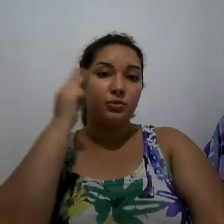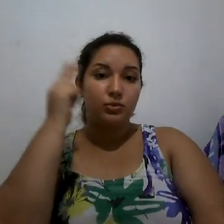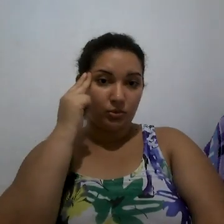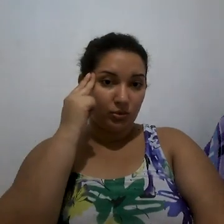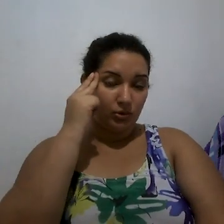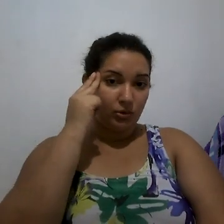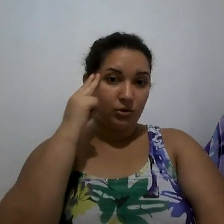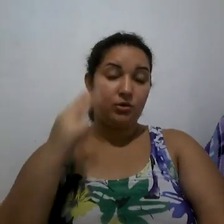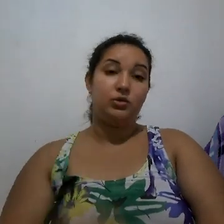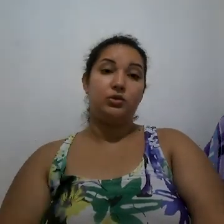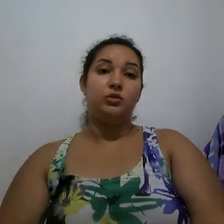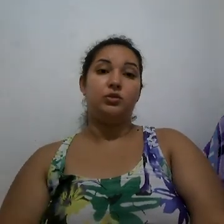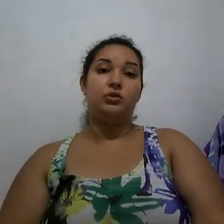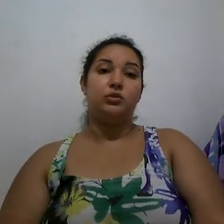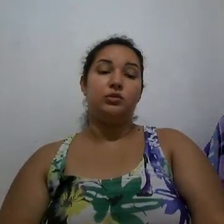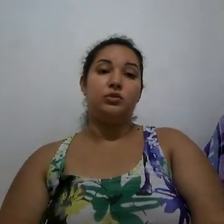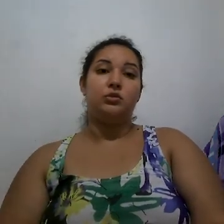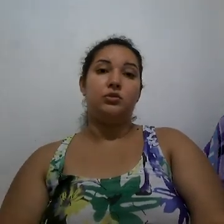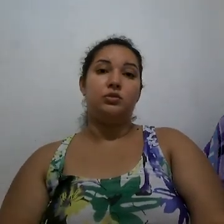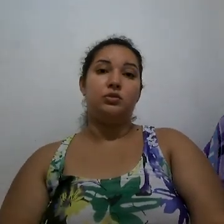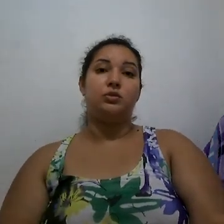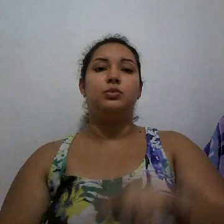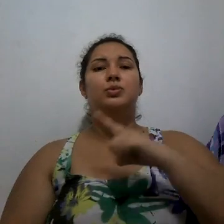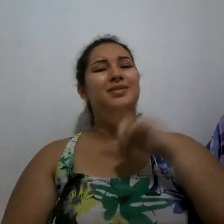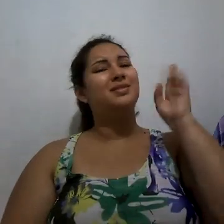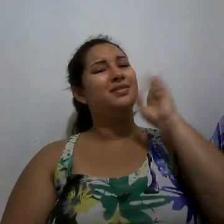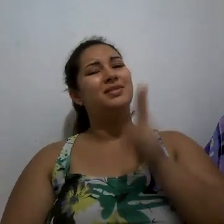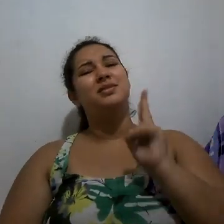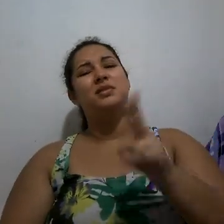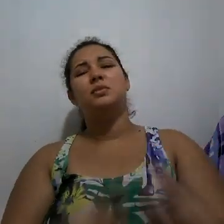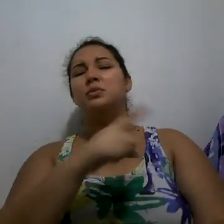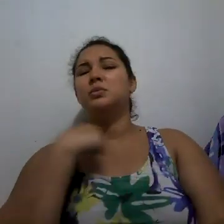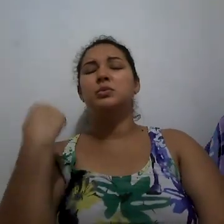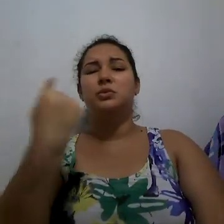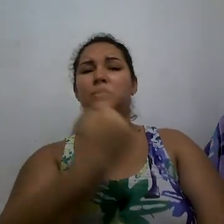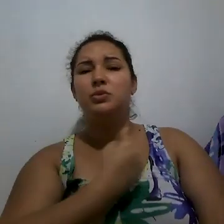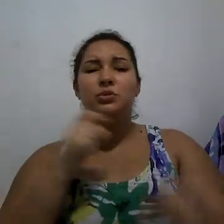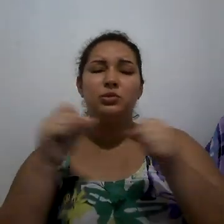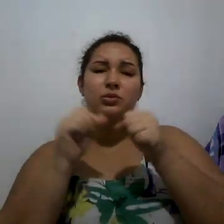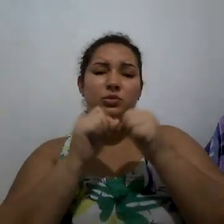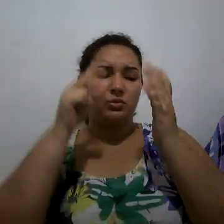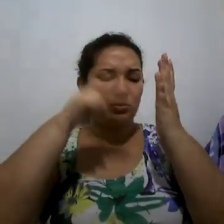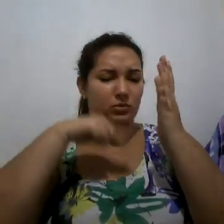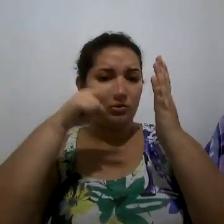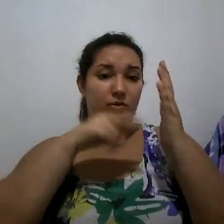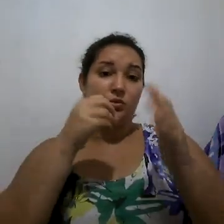causados diretamente por nós mesmos quando estamos fazendo uma análise ou quando vamos utilizar algum